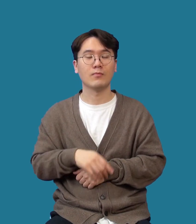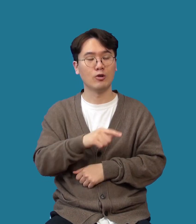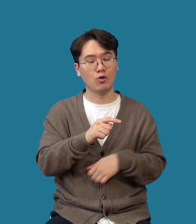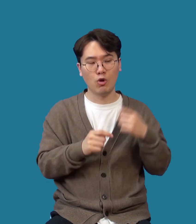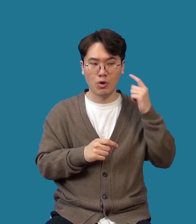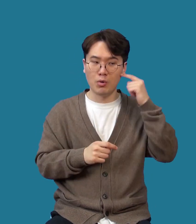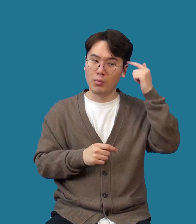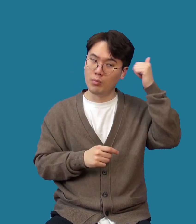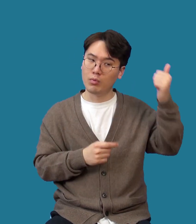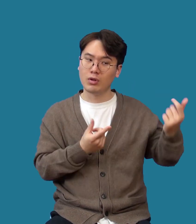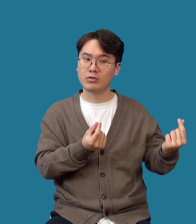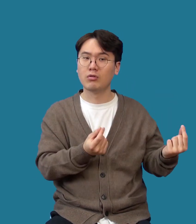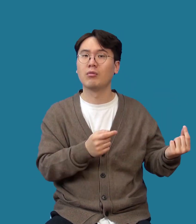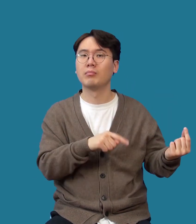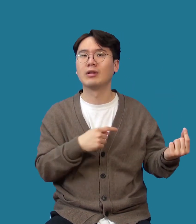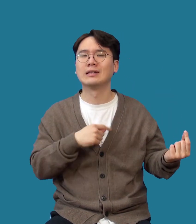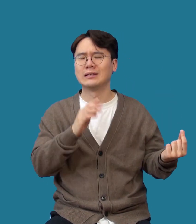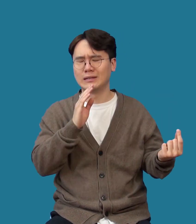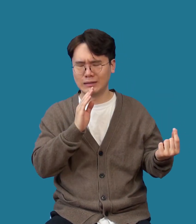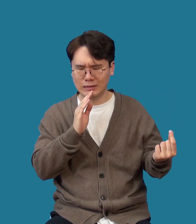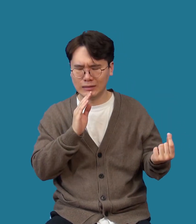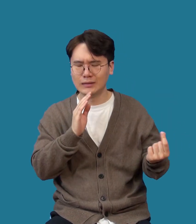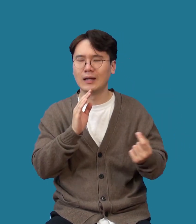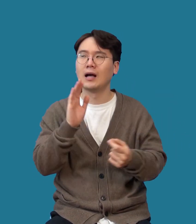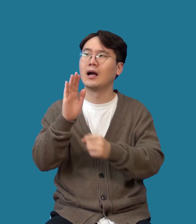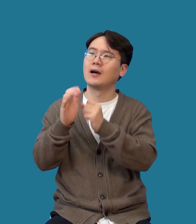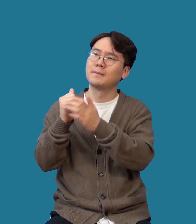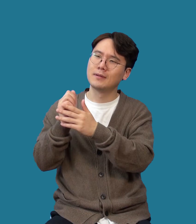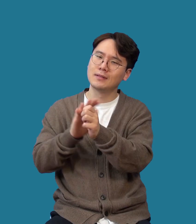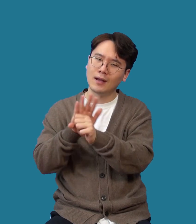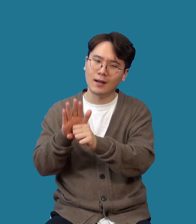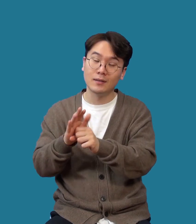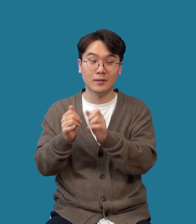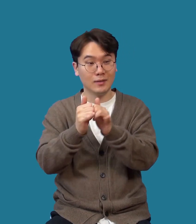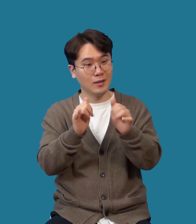하나님 사랑하고 사람들을 사랑하면서 살게 해 주십시오.